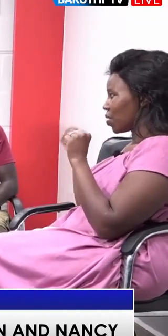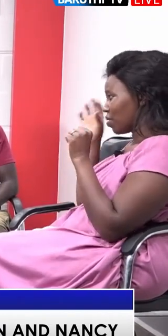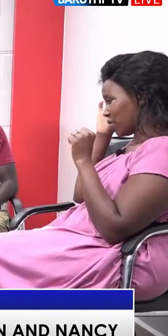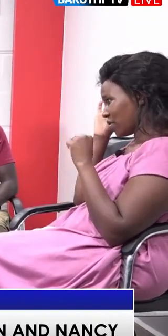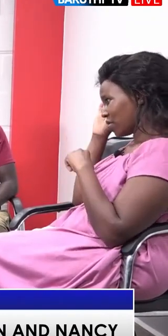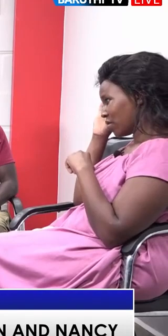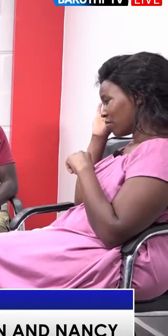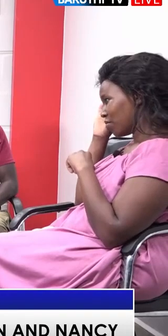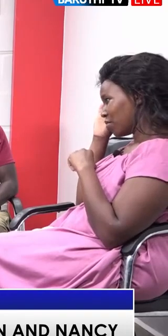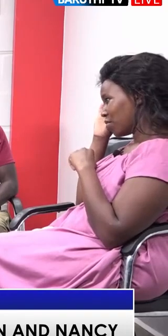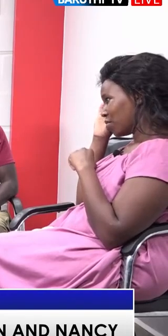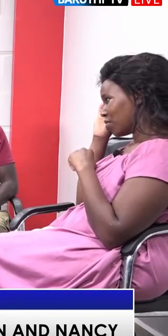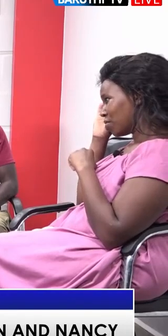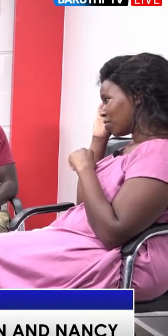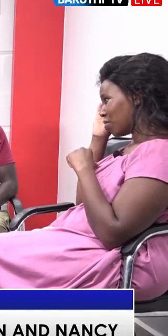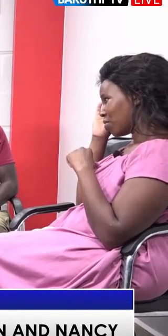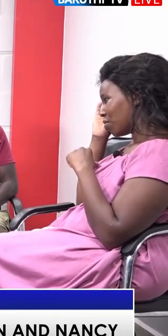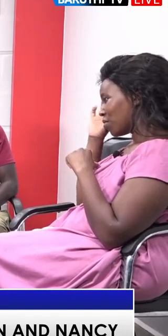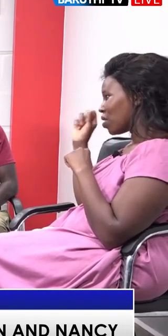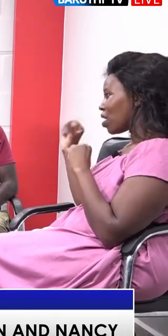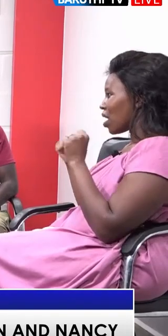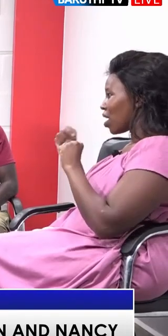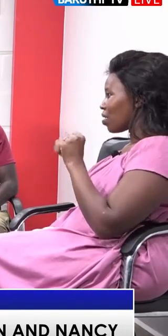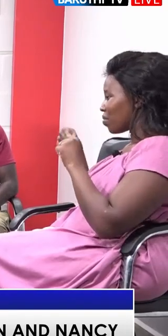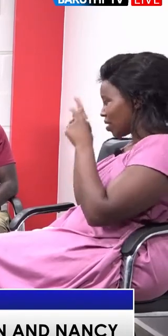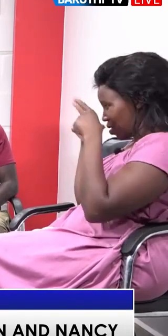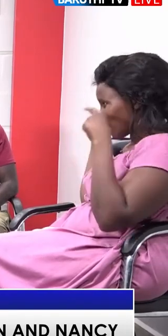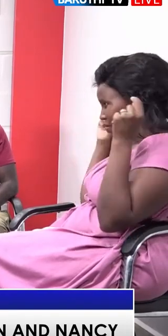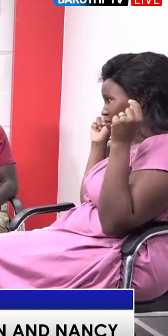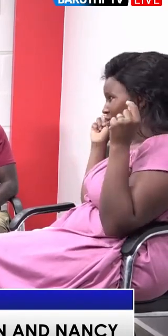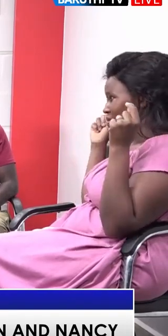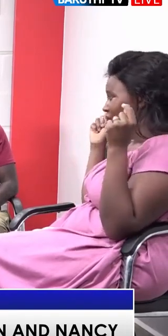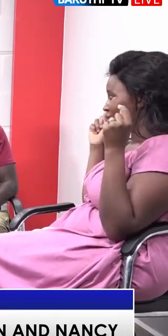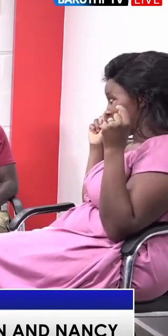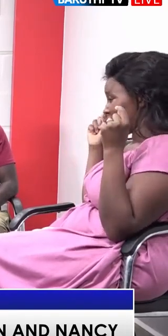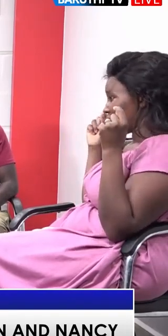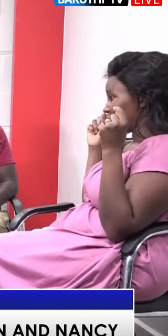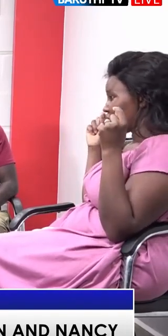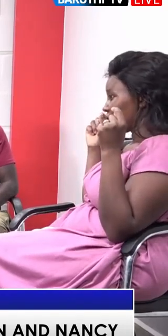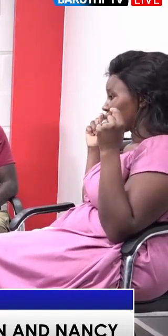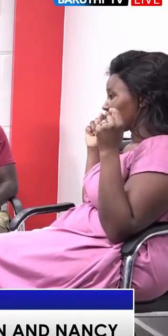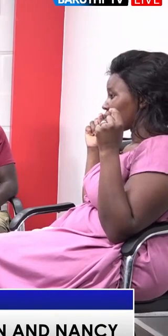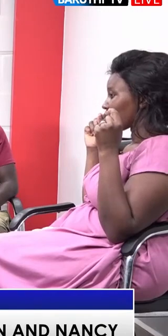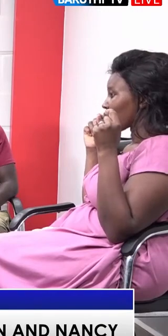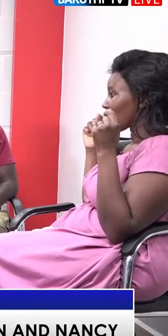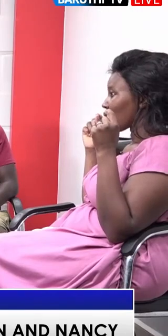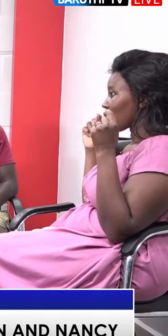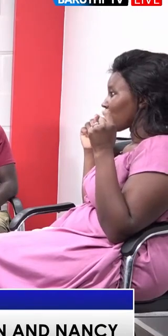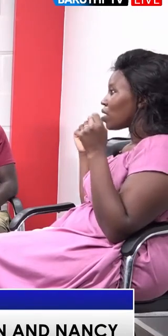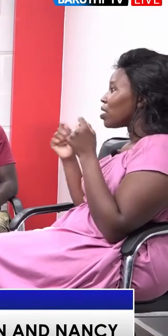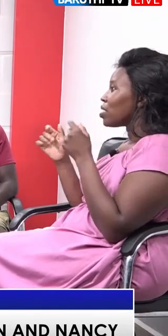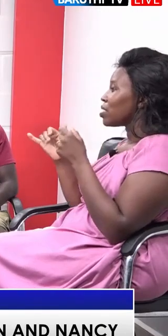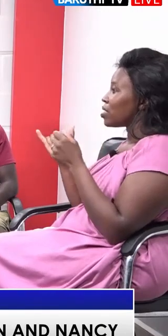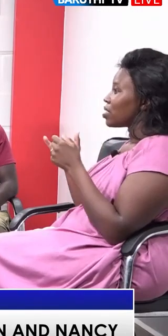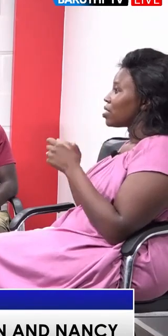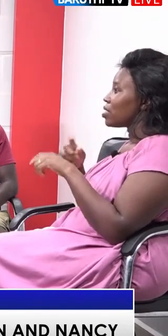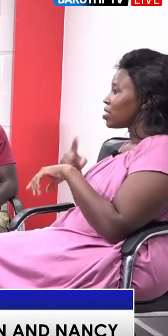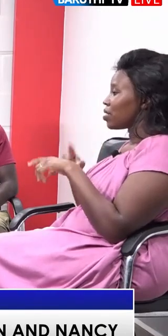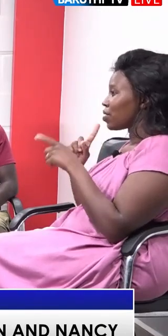Okay. Jabo, mimi naitwa Simon Kabu kutoka Bonfire Adventures. Media chairman na